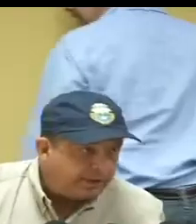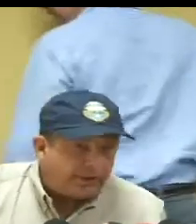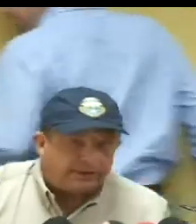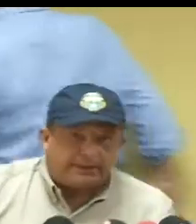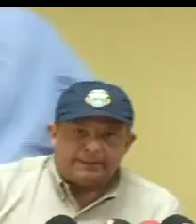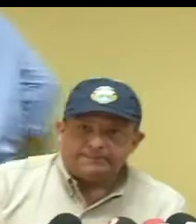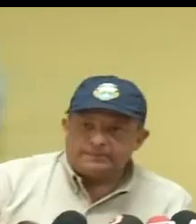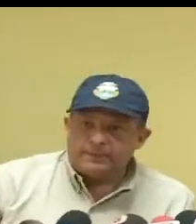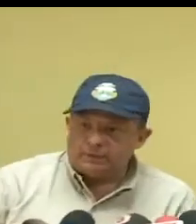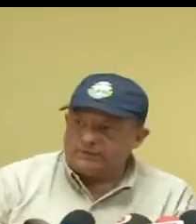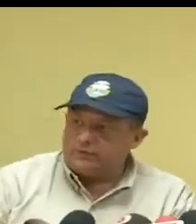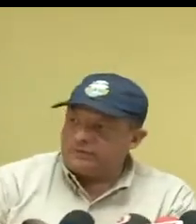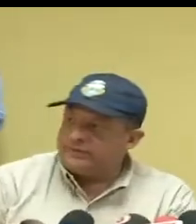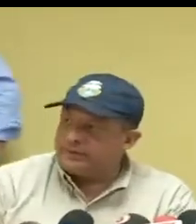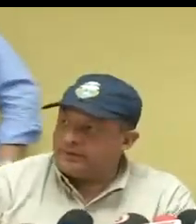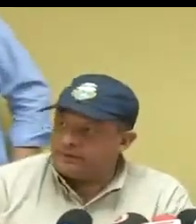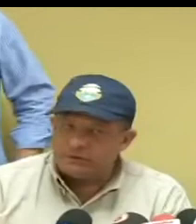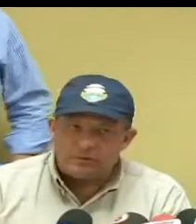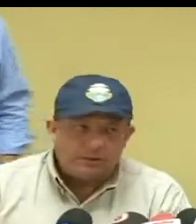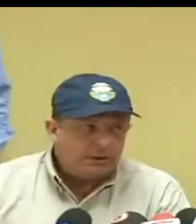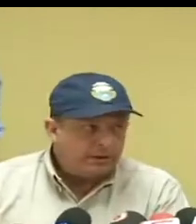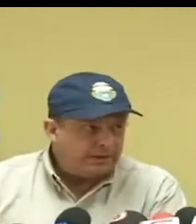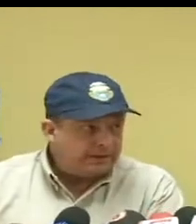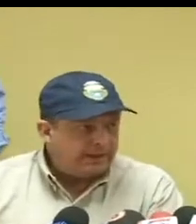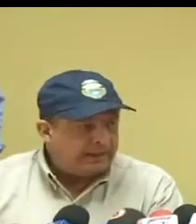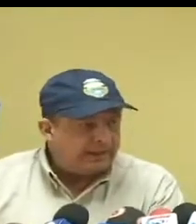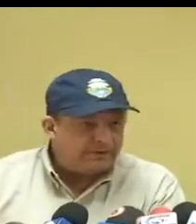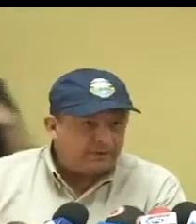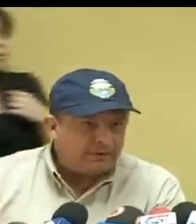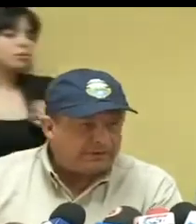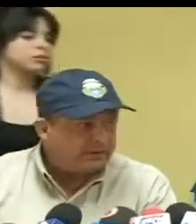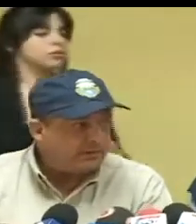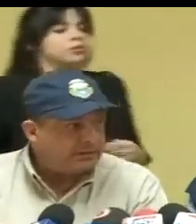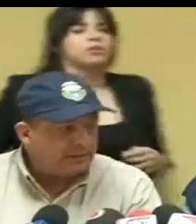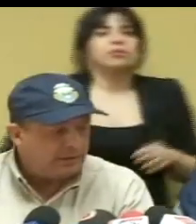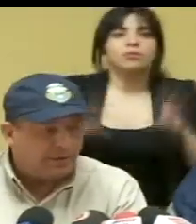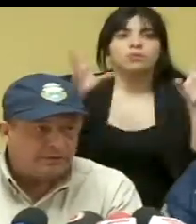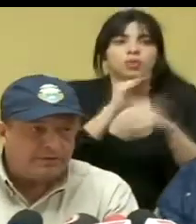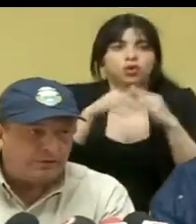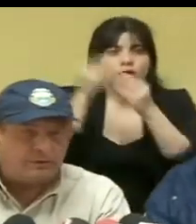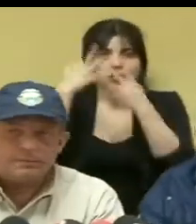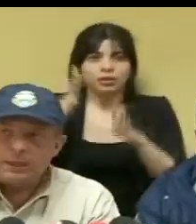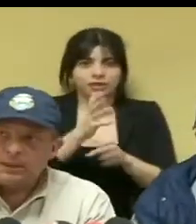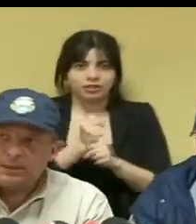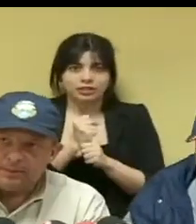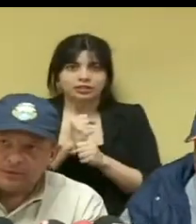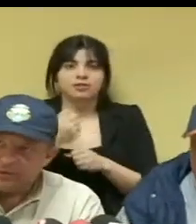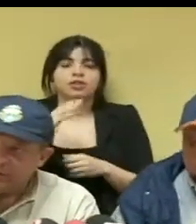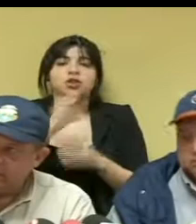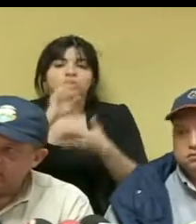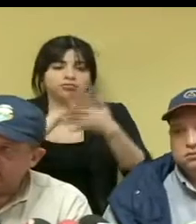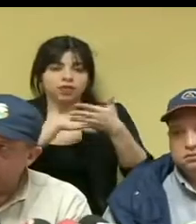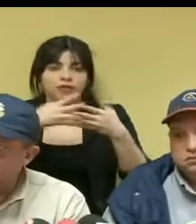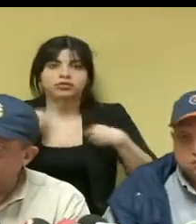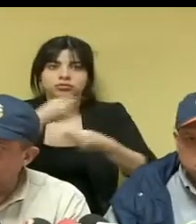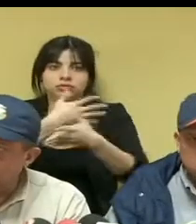Bueno, habida cuenta de los informes recibidos, del material gráfico que se ha suministrado a la comisión, de las